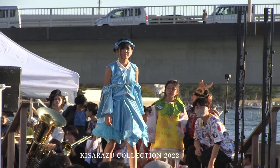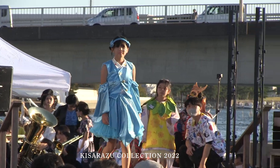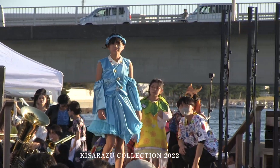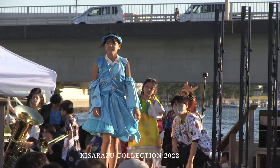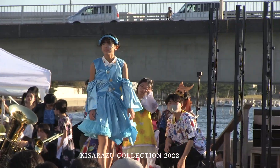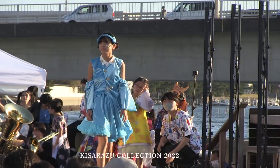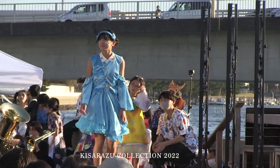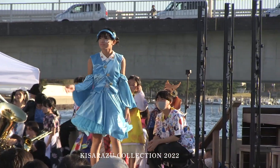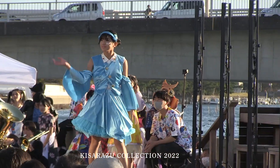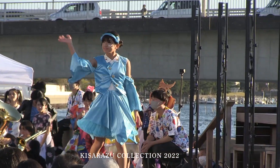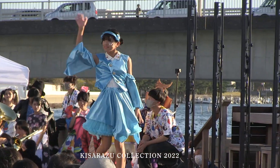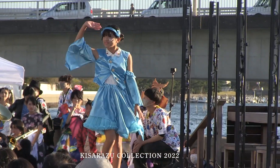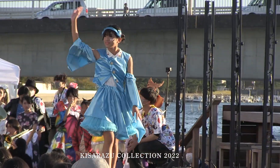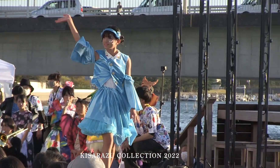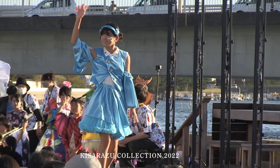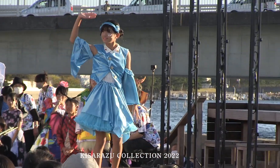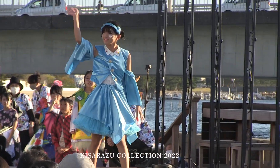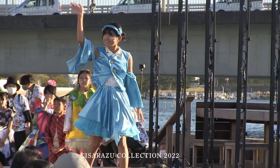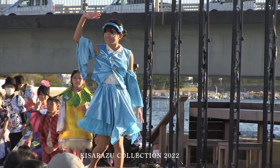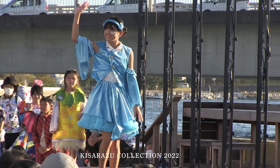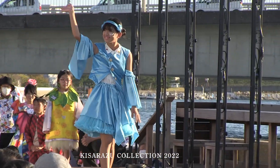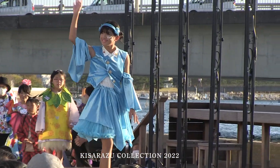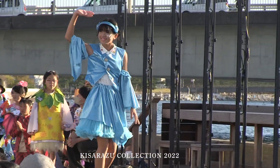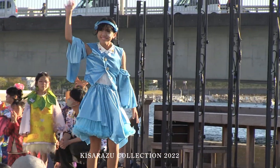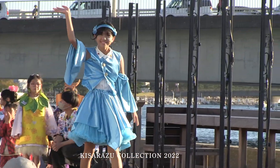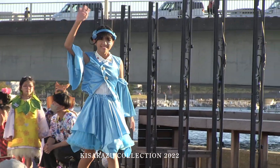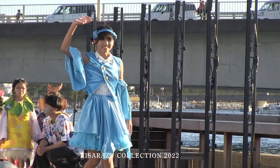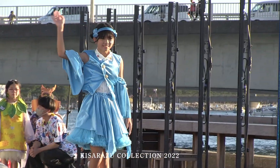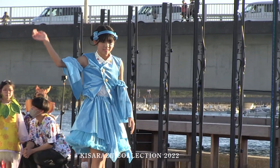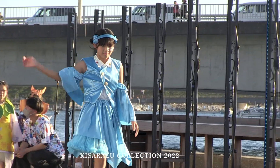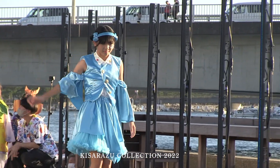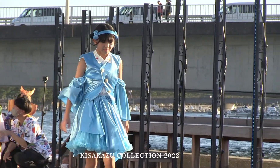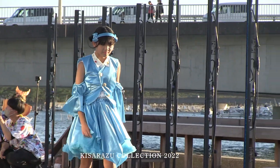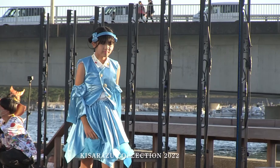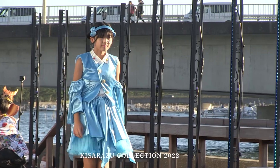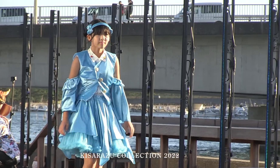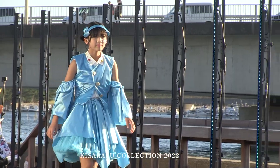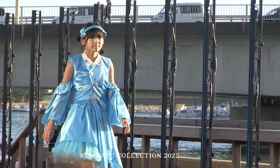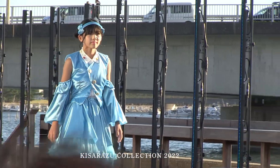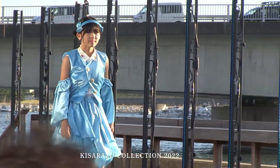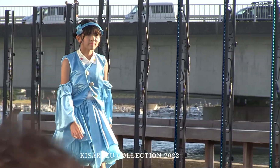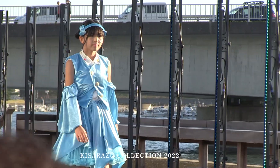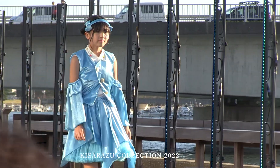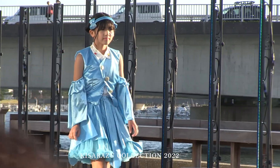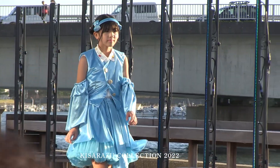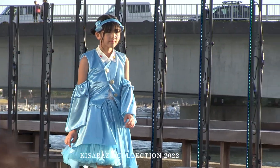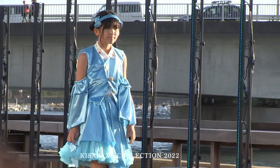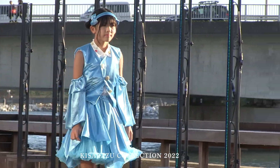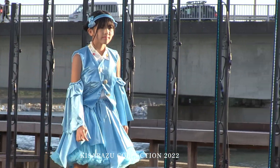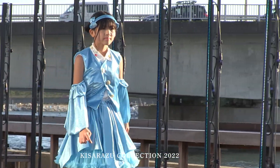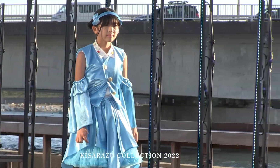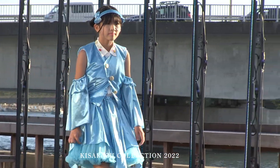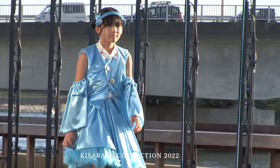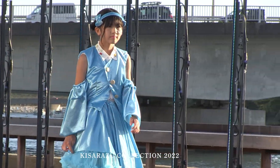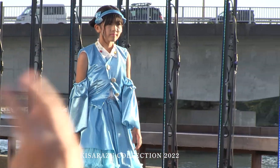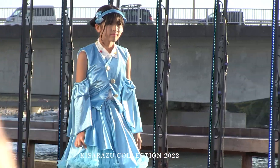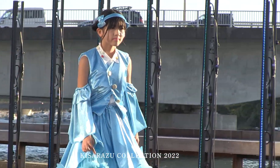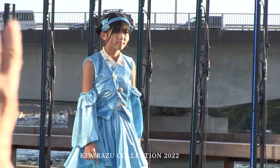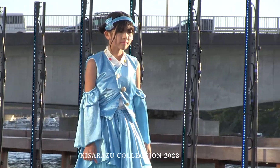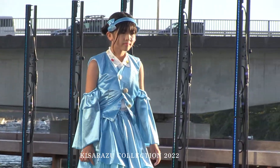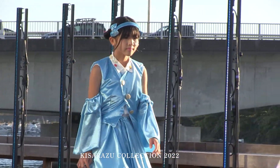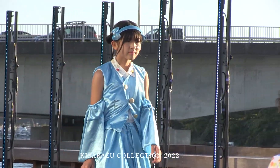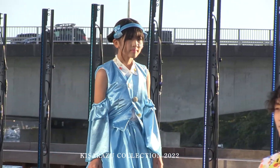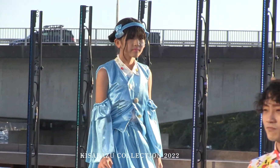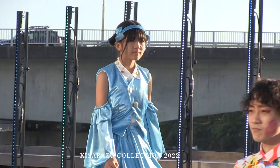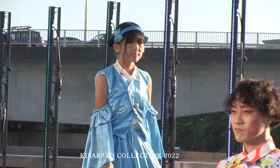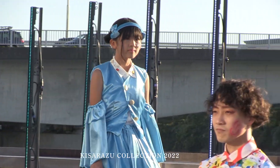ベースは水色一色にし制作を進めました。テーマがレトロなので、お花は